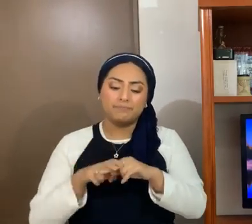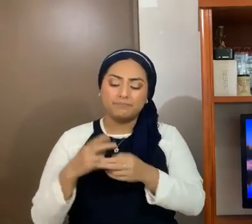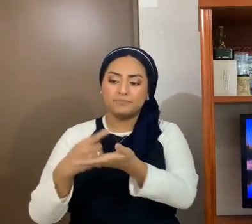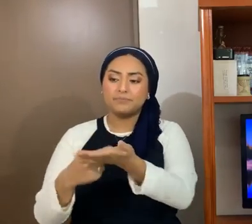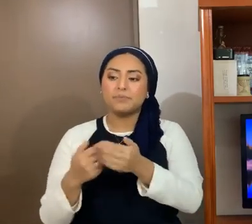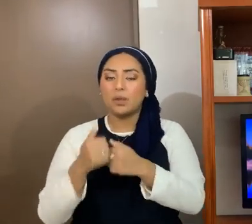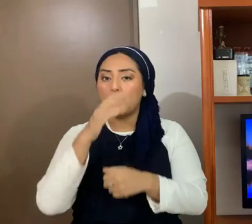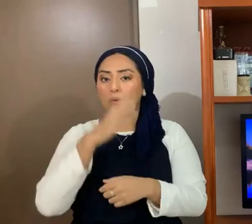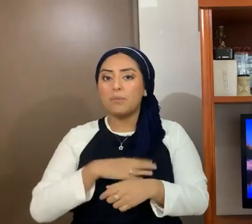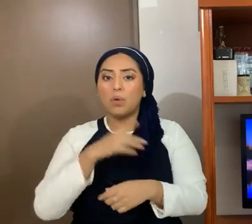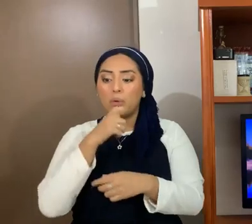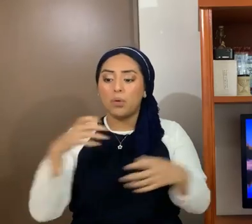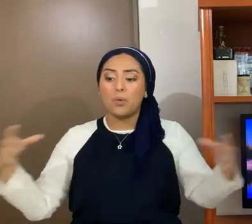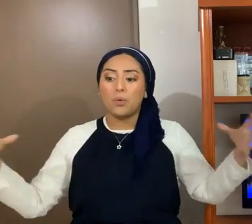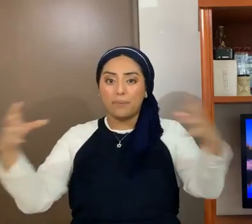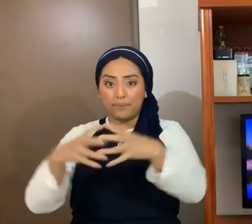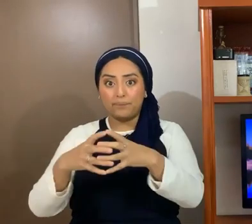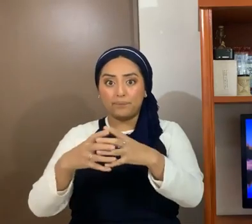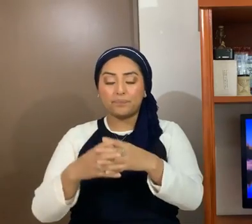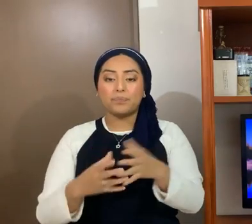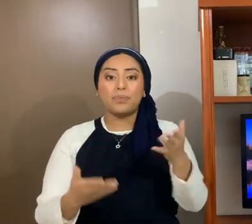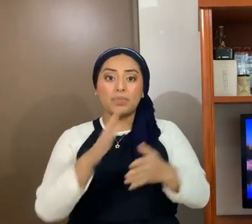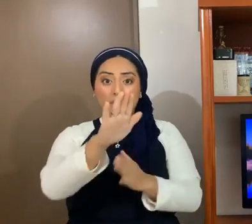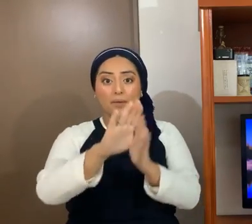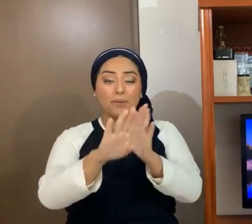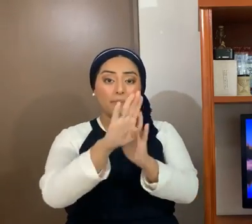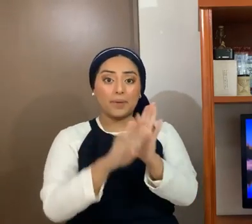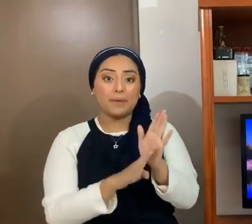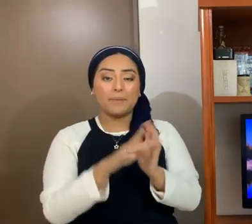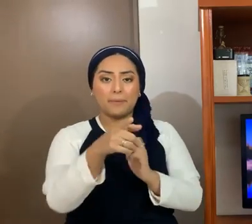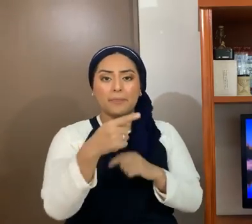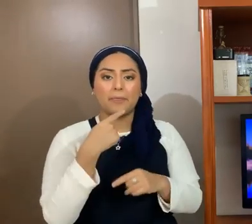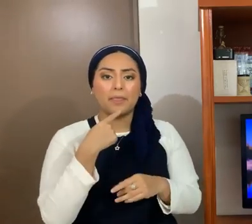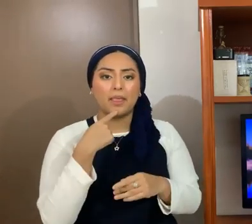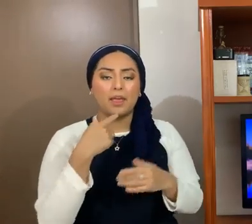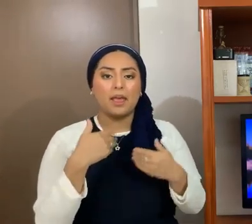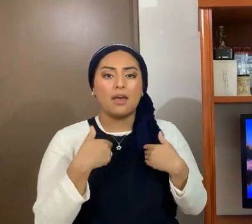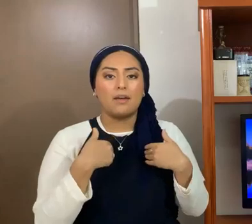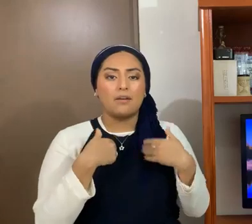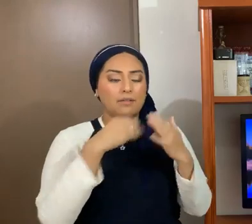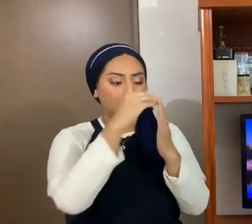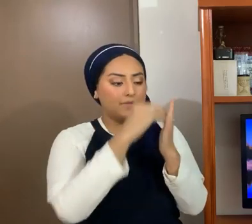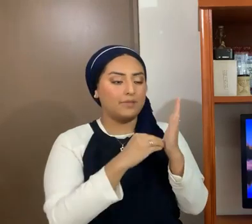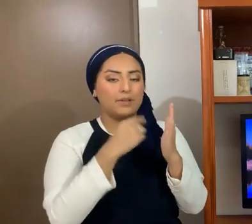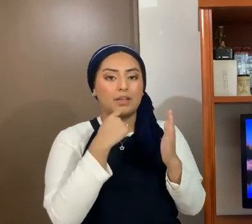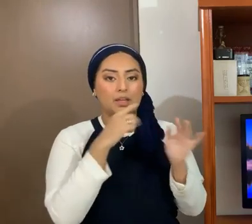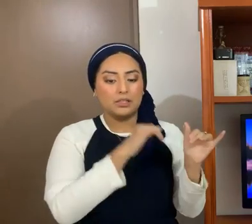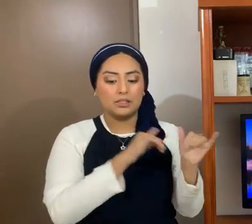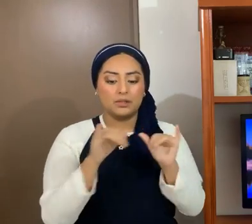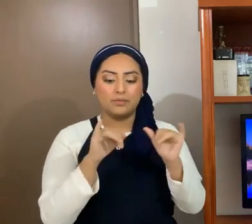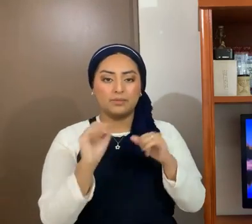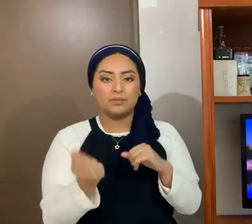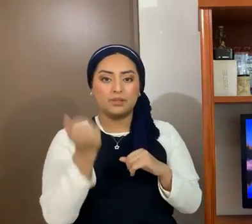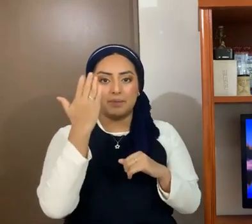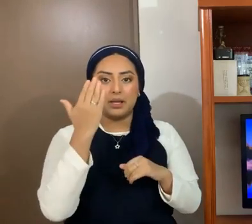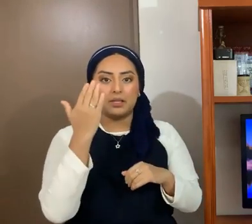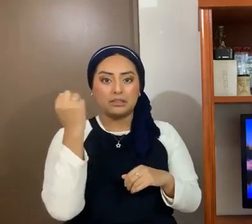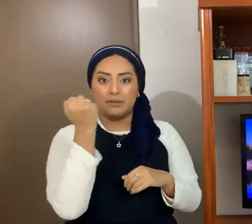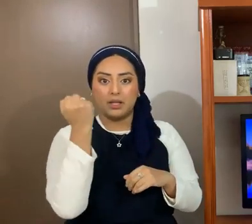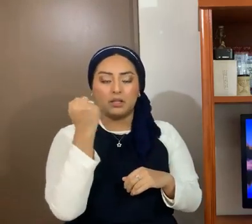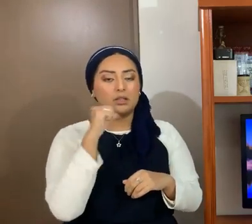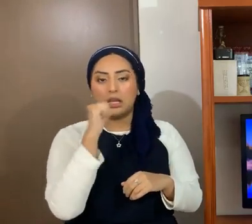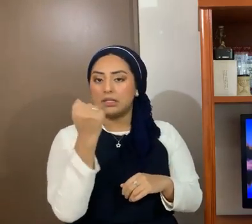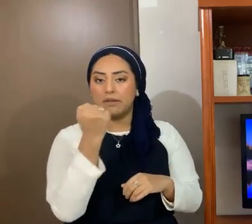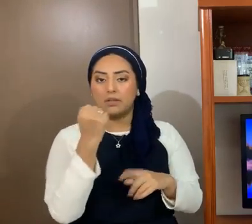mujeres que se habían reunido. Y probablemente en tu Biblia ahí venga una guía que diga: aquí equivale a Shabbat, a sábado. No es